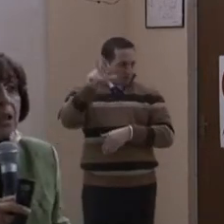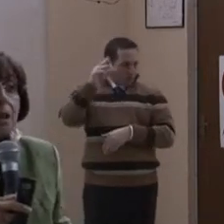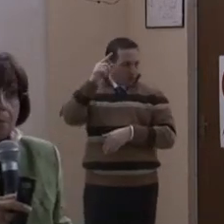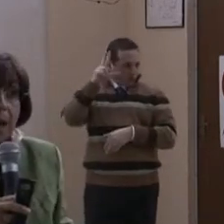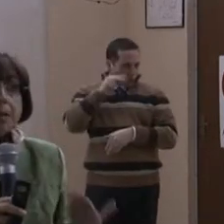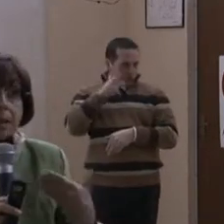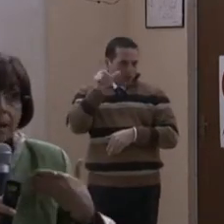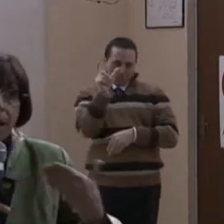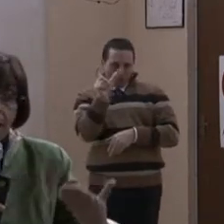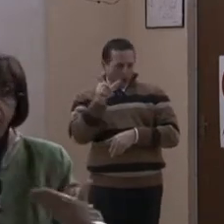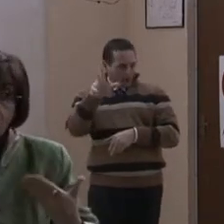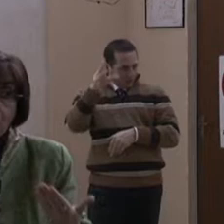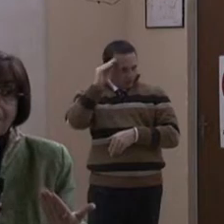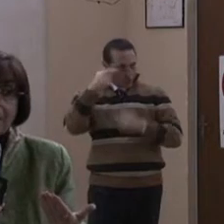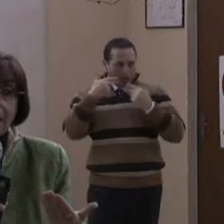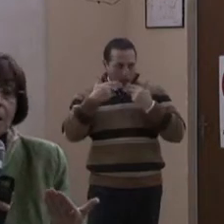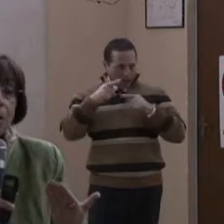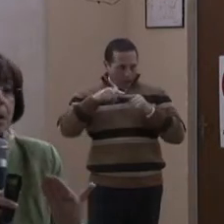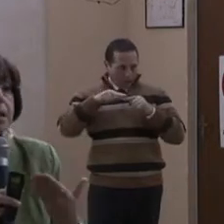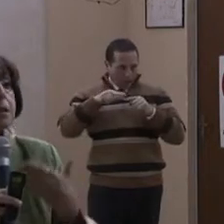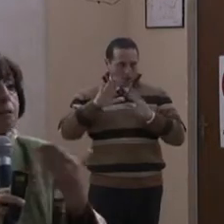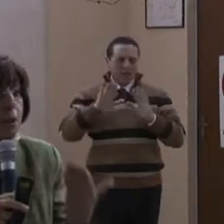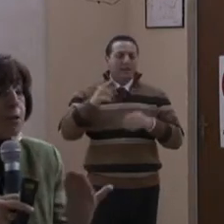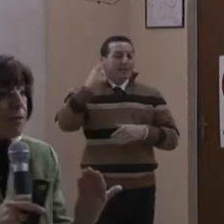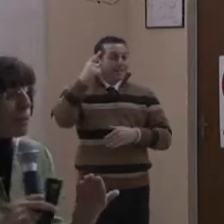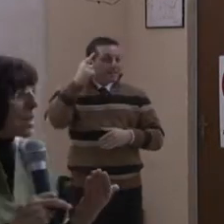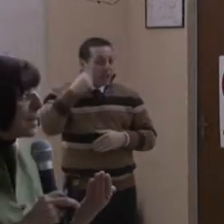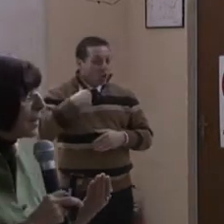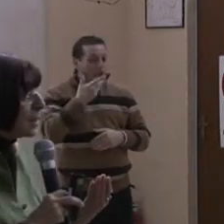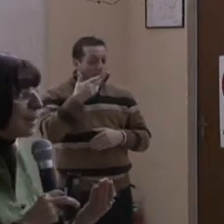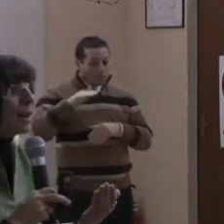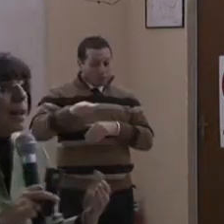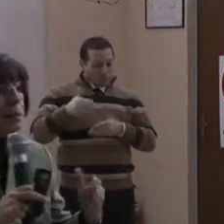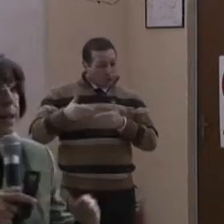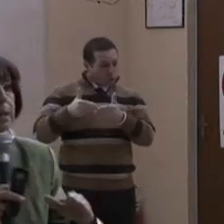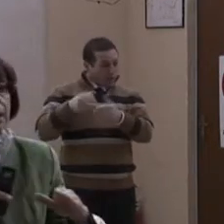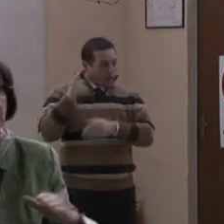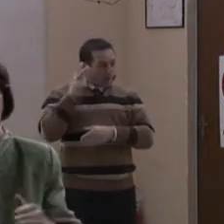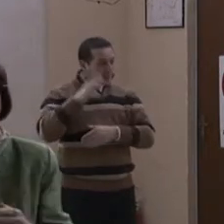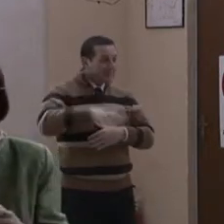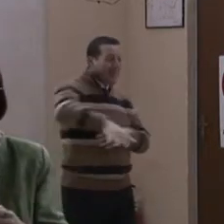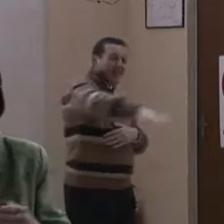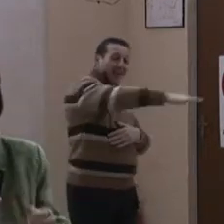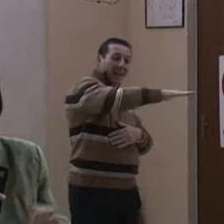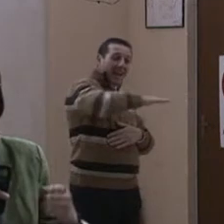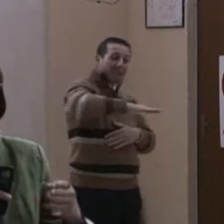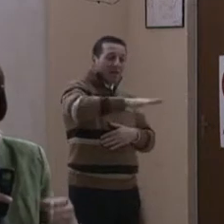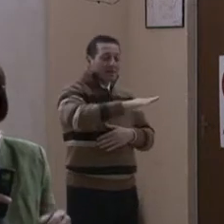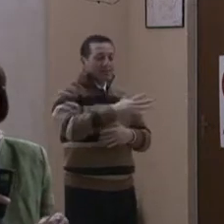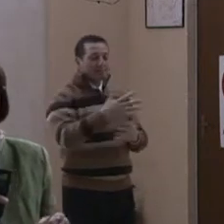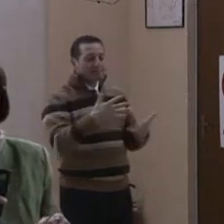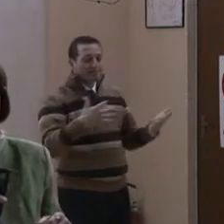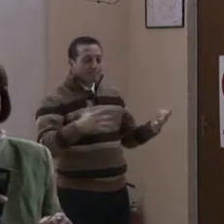seguire, ma se è a un buon livello, se voglio farmi sentire, l'ambiente deve essere